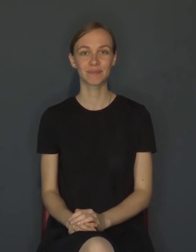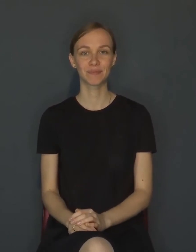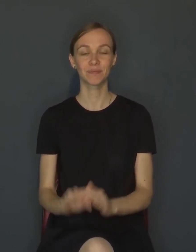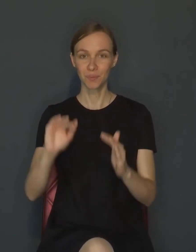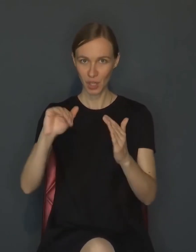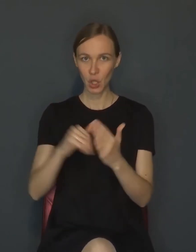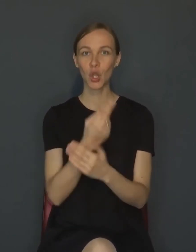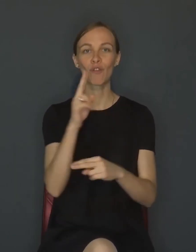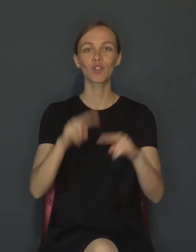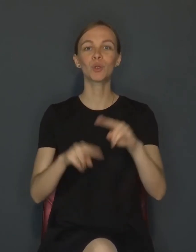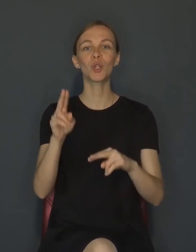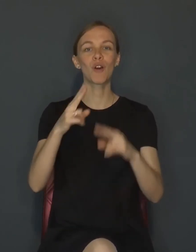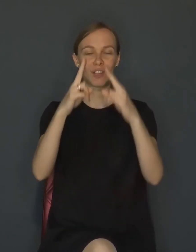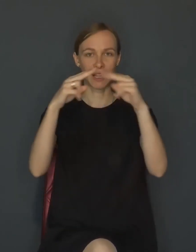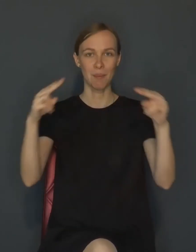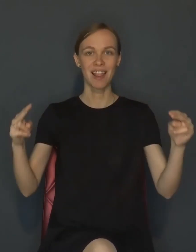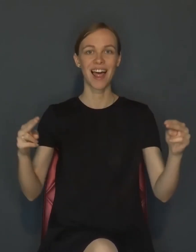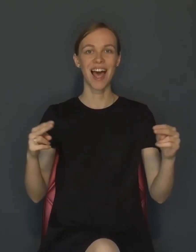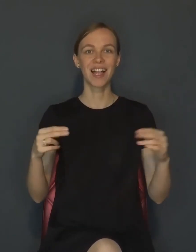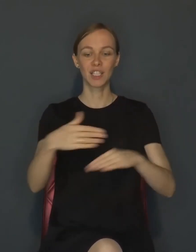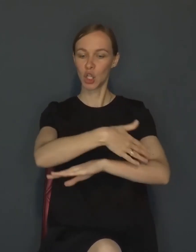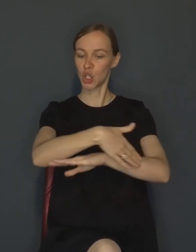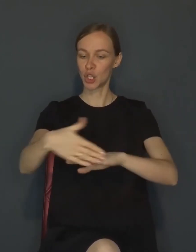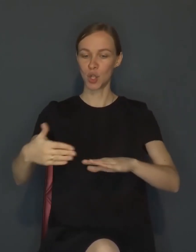Новозбудований палац зовні не виглядав пишним.